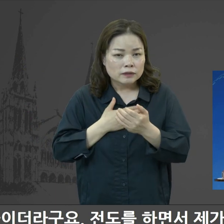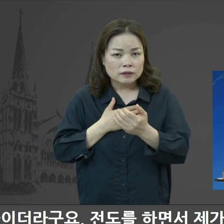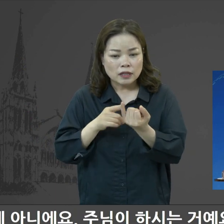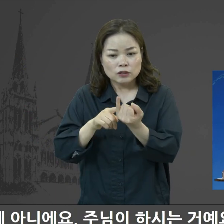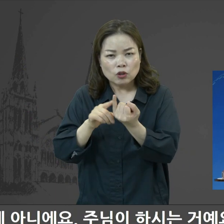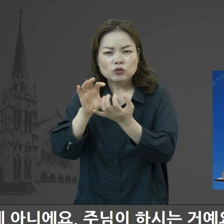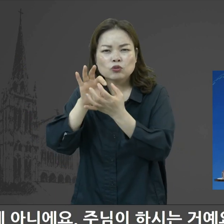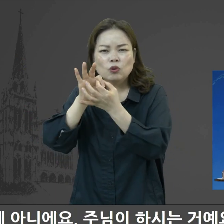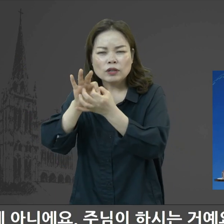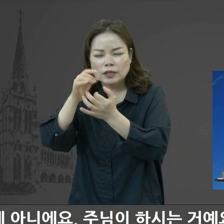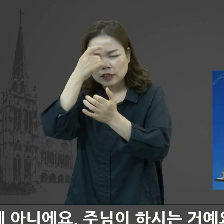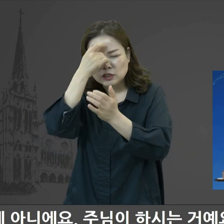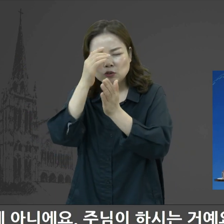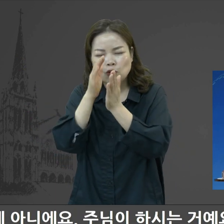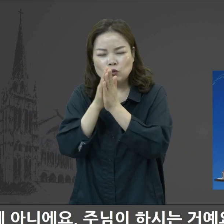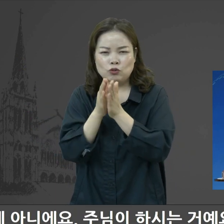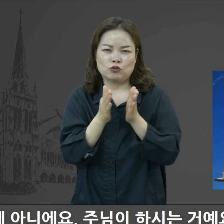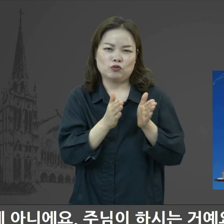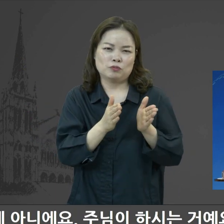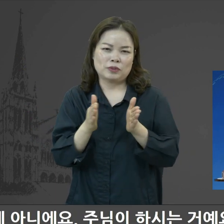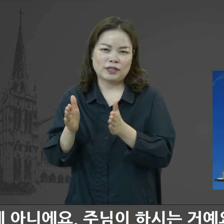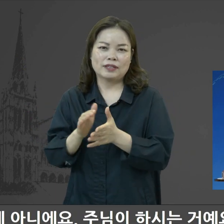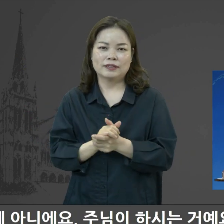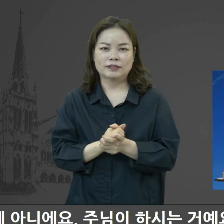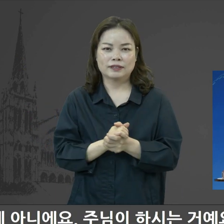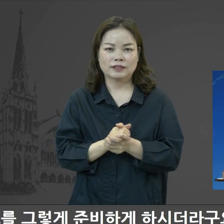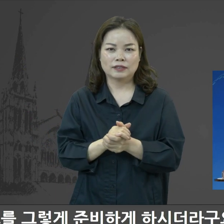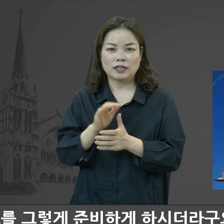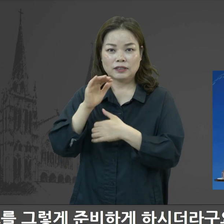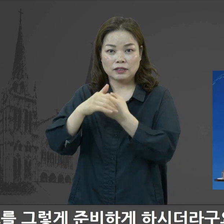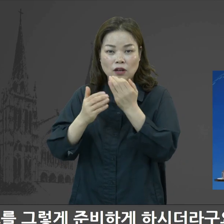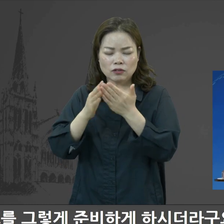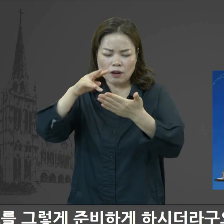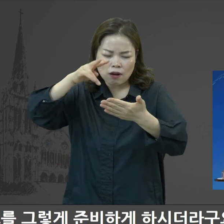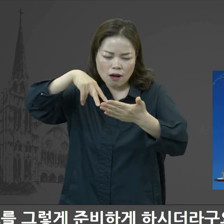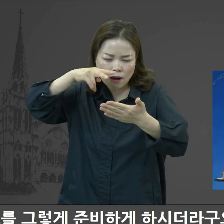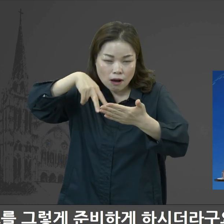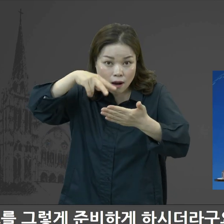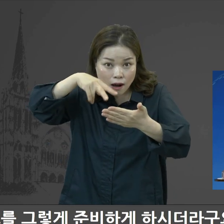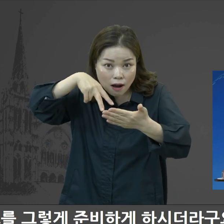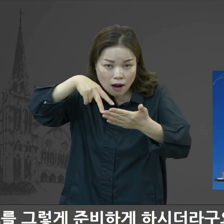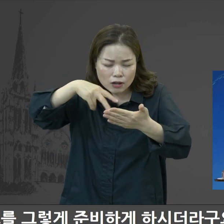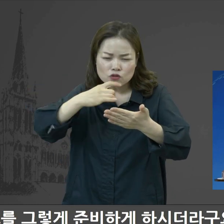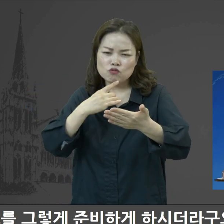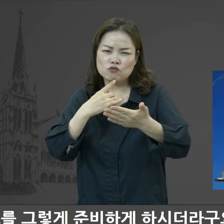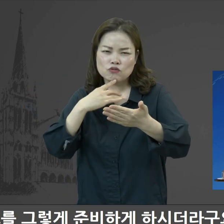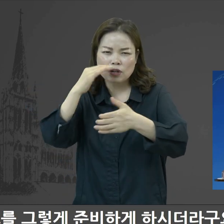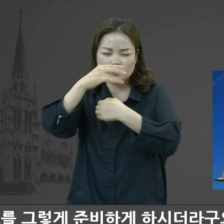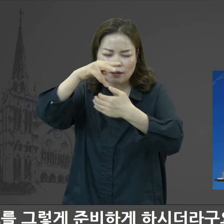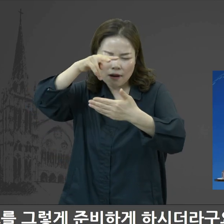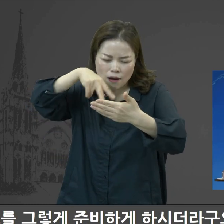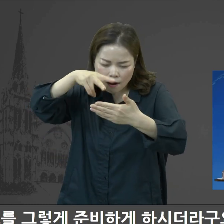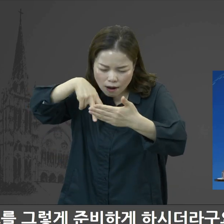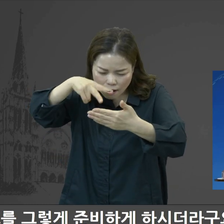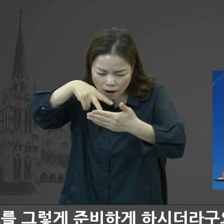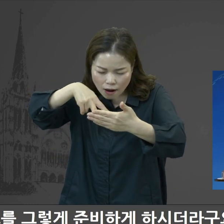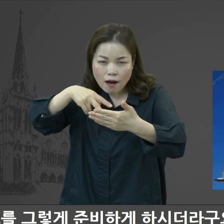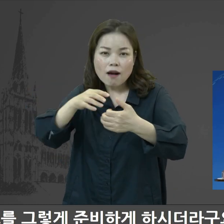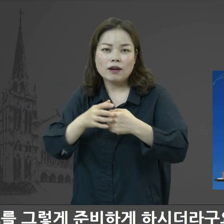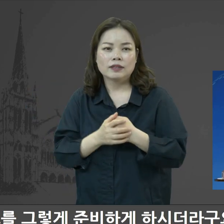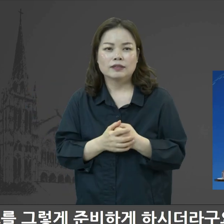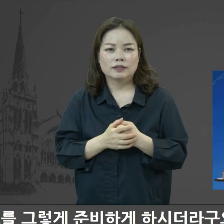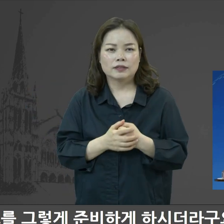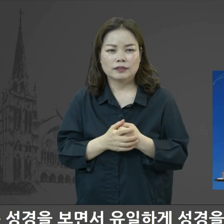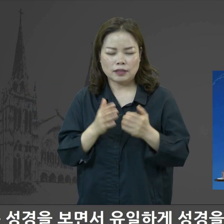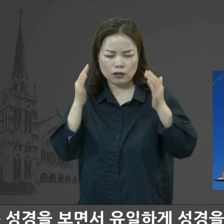하여금 기도를 그렇게 준비하게 하시더라고요. 저는 성경을 보면서 유일하게 성경을 자꾸 이렇게 보면서